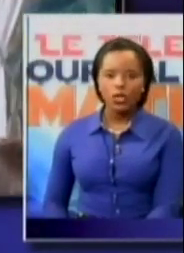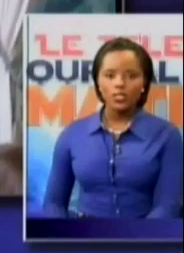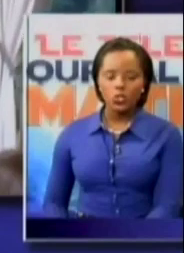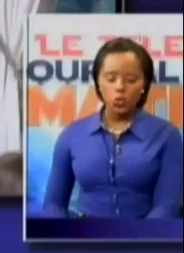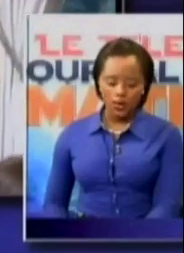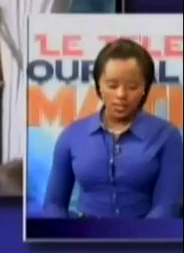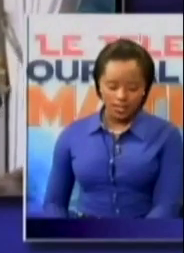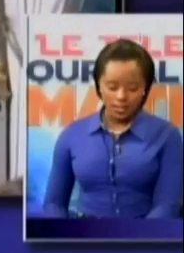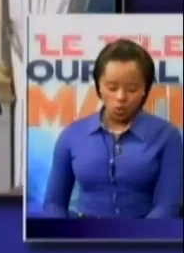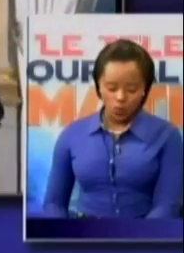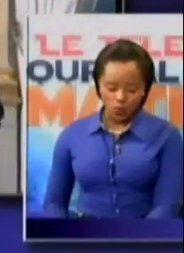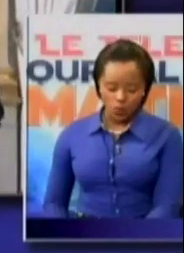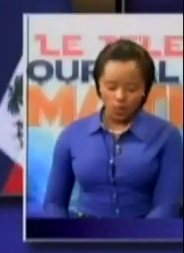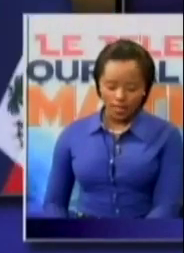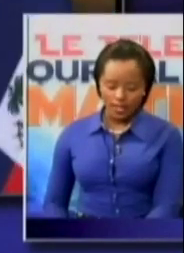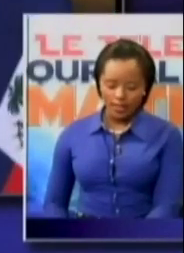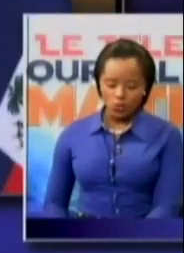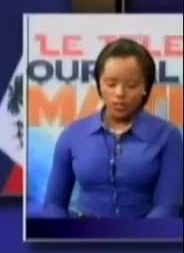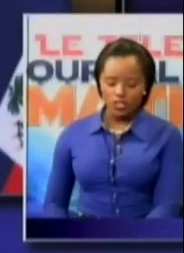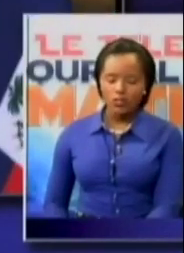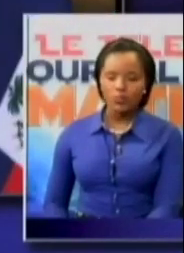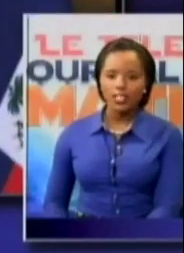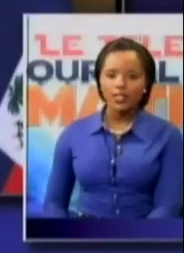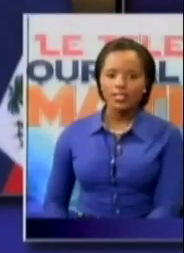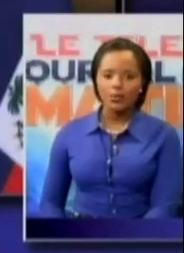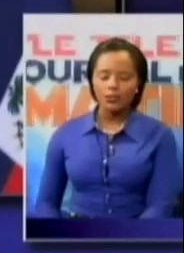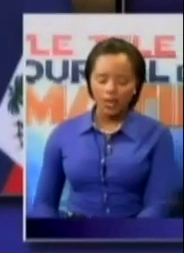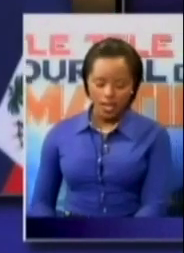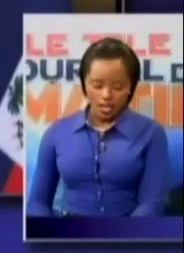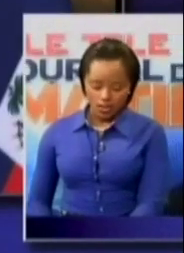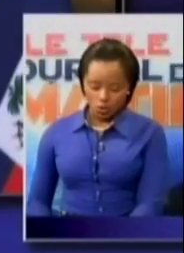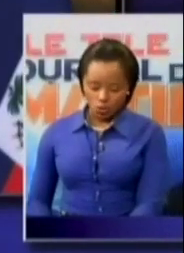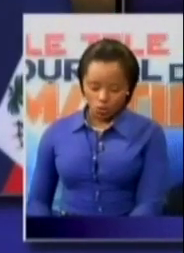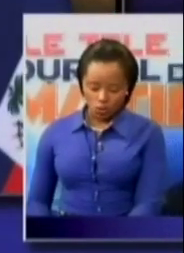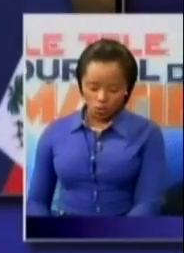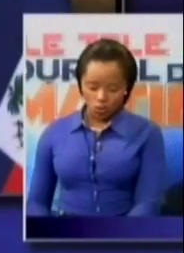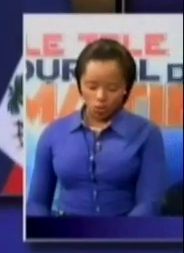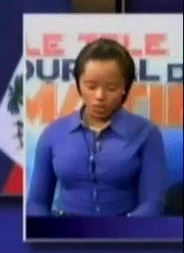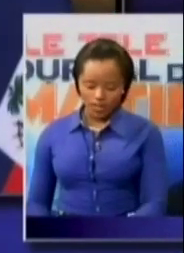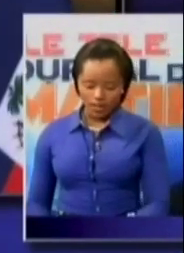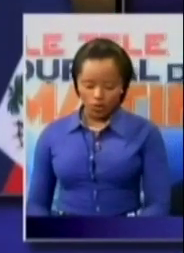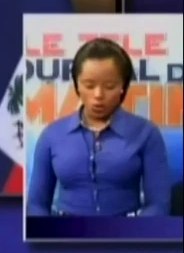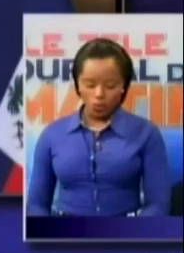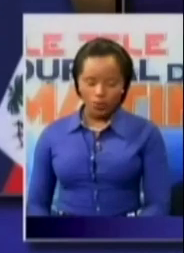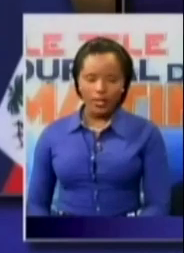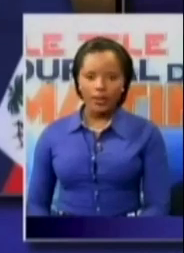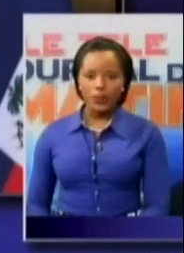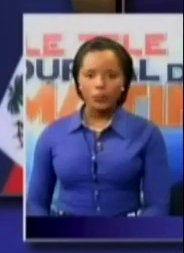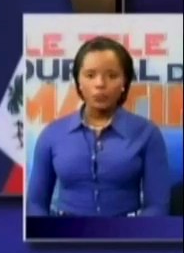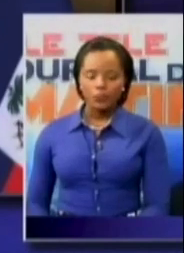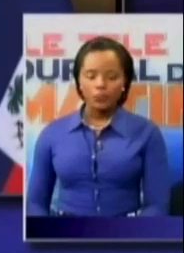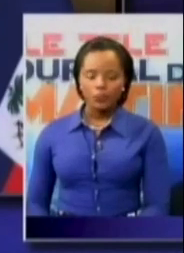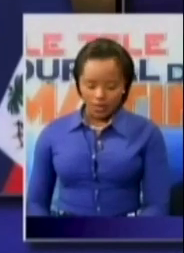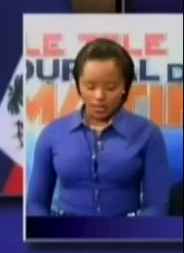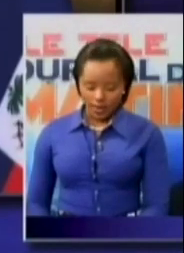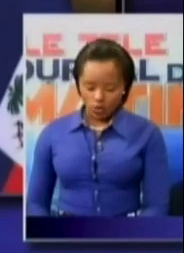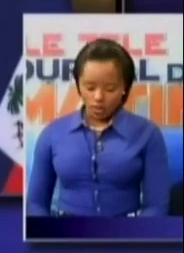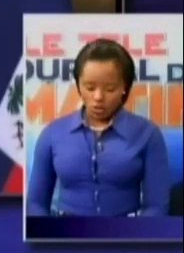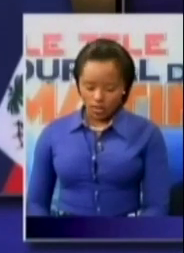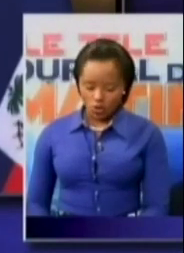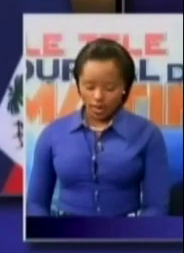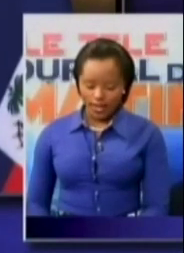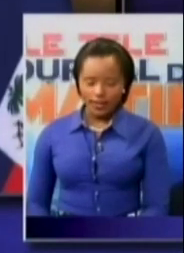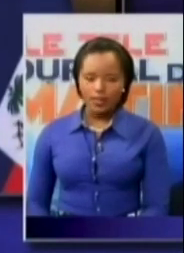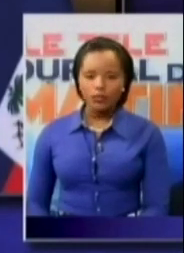sur relation entre deux pays dans cadre tournée chef l'État a fait sur continent européen. Ministère